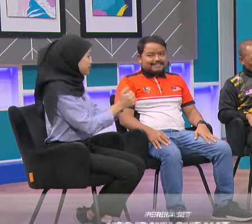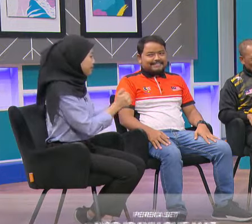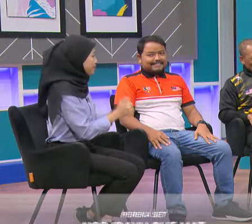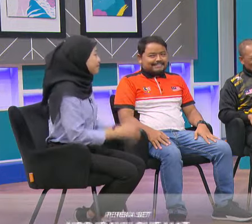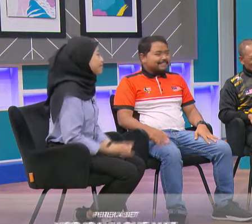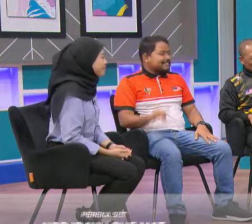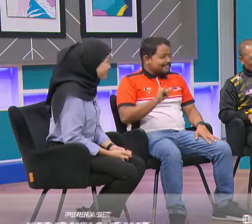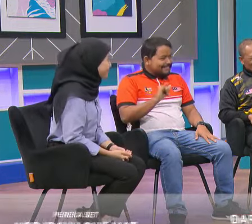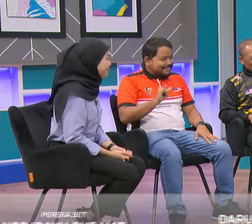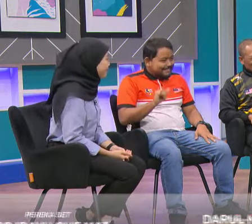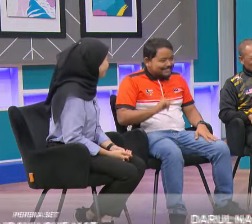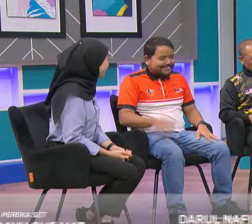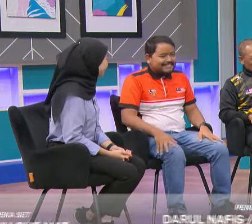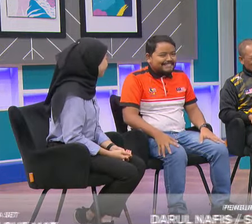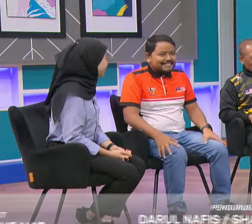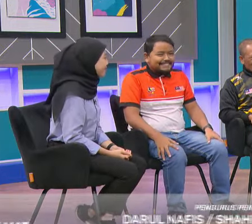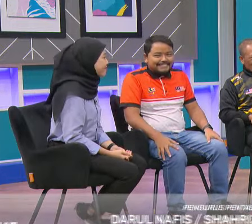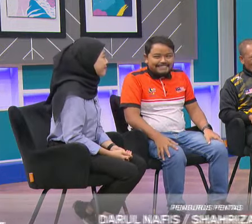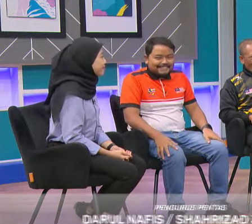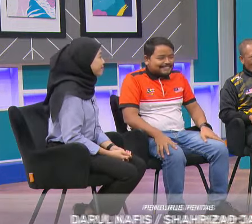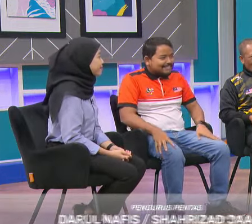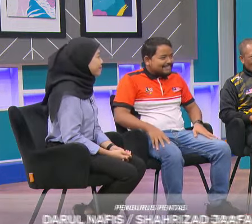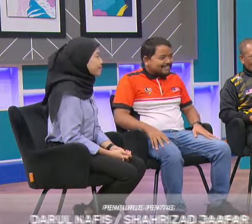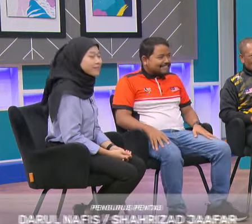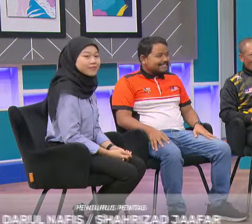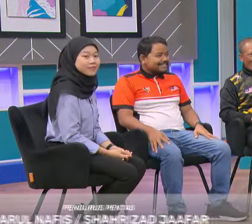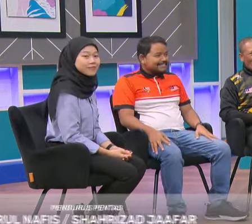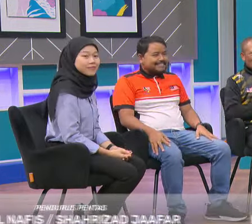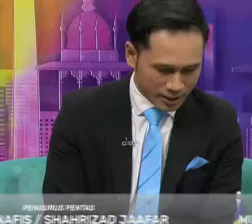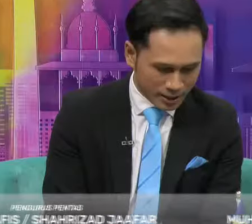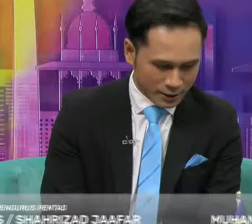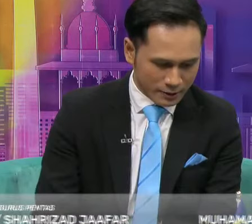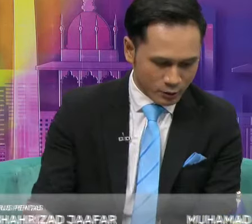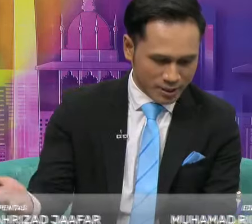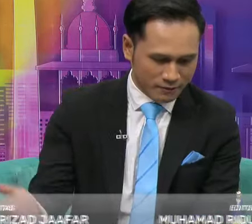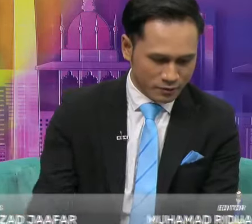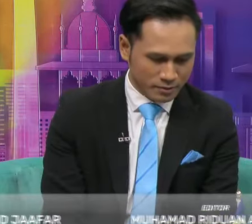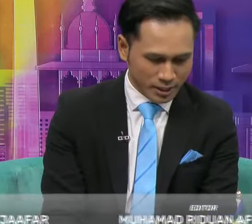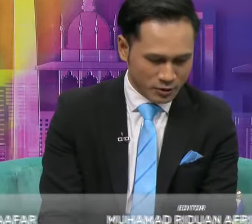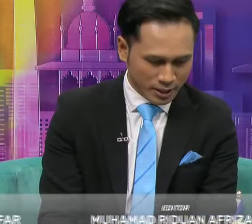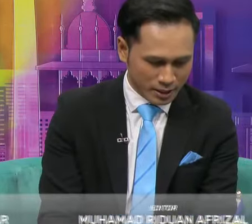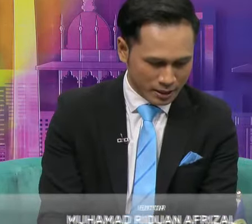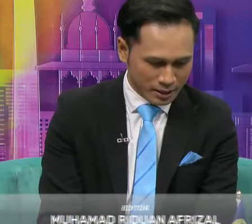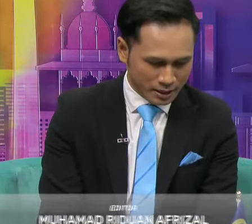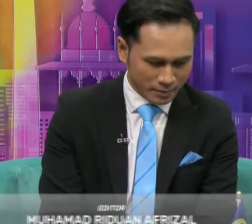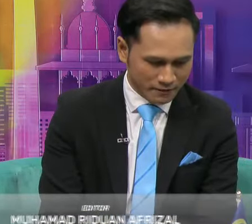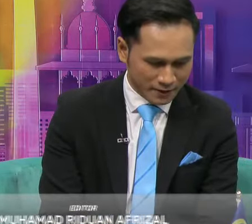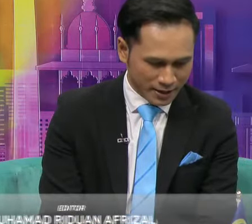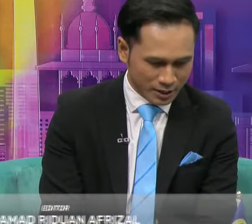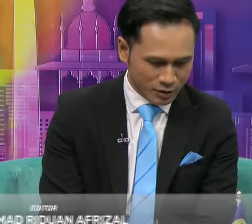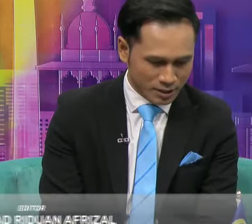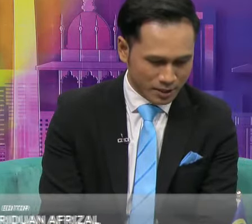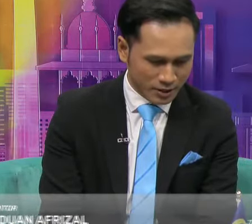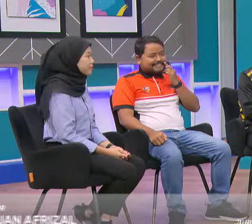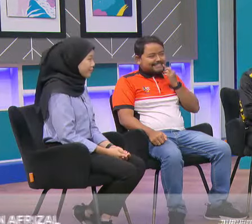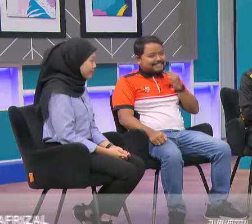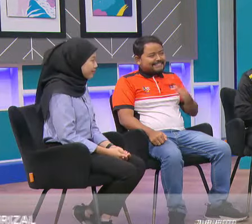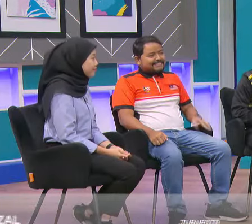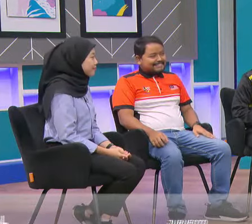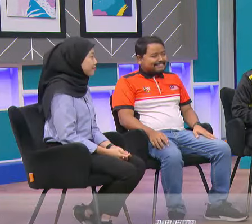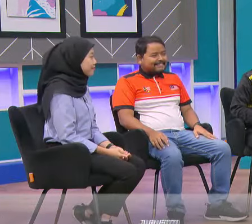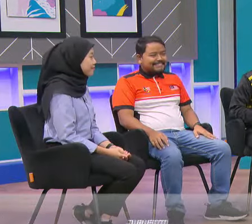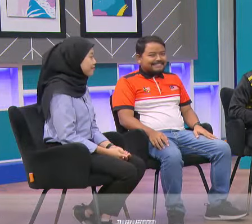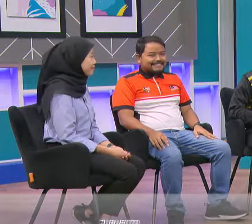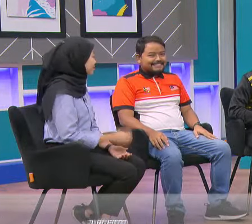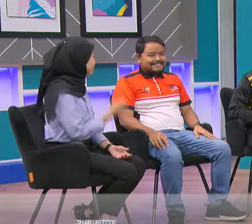Allah terima kasih kita akan bersua lagi terima kasih kepada Tuhan Saiful sebagai patin dan juga terima kasih